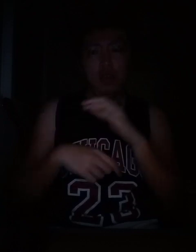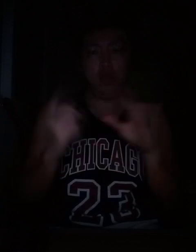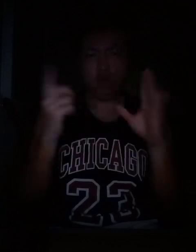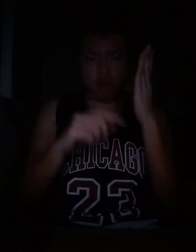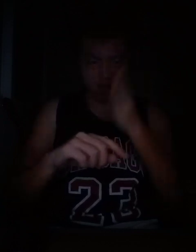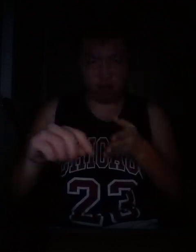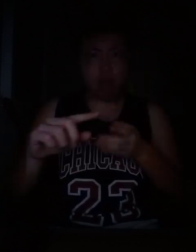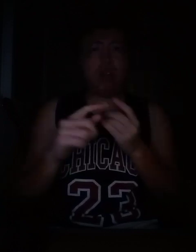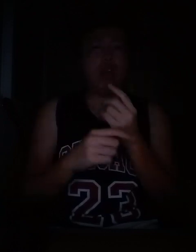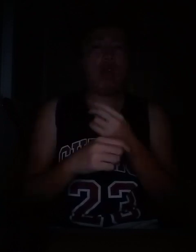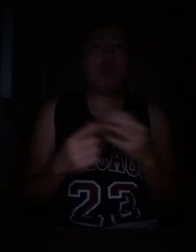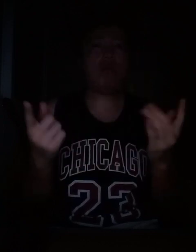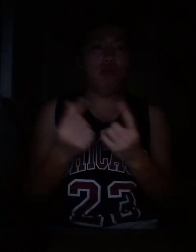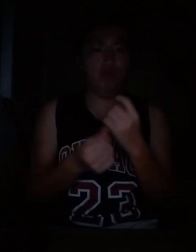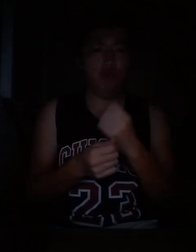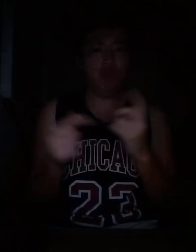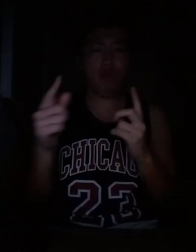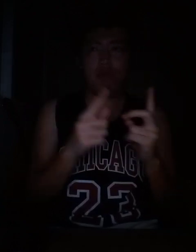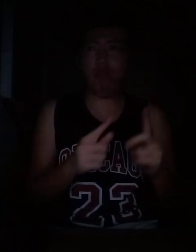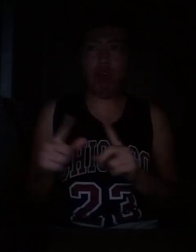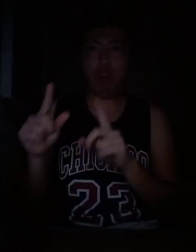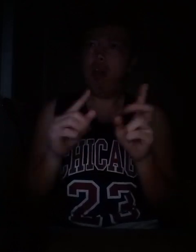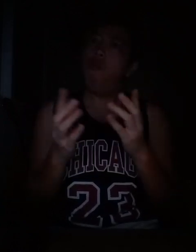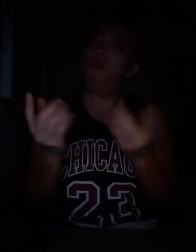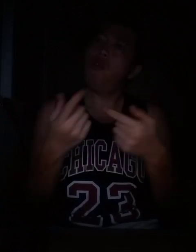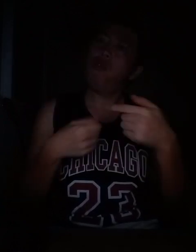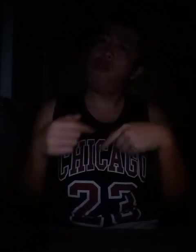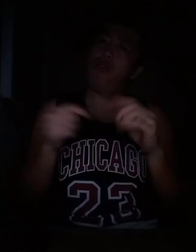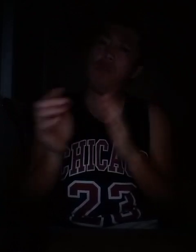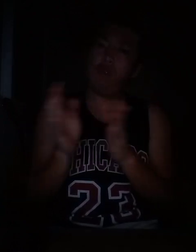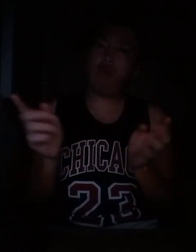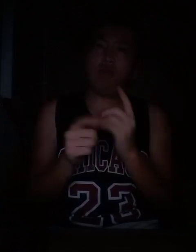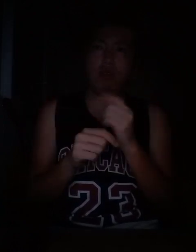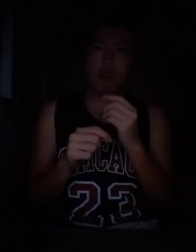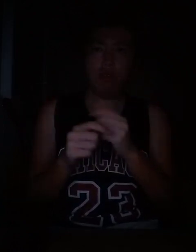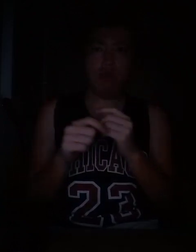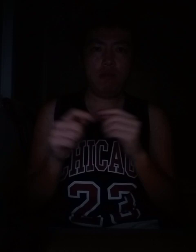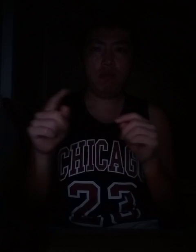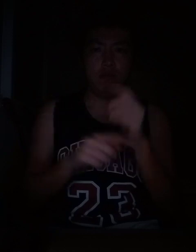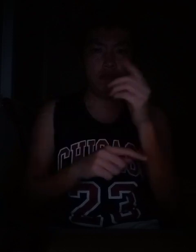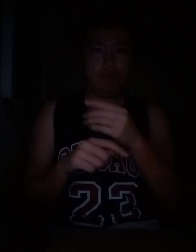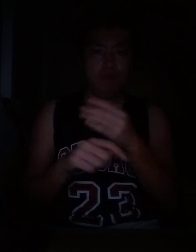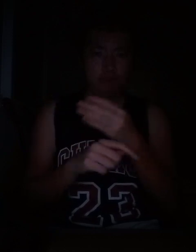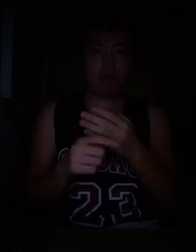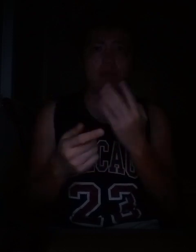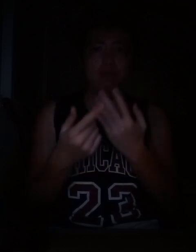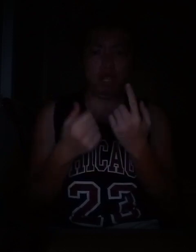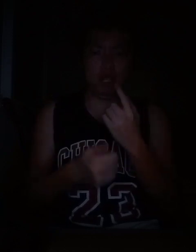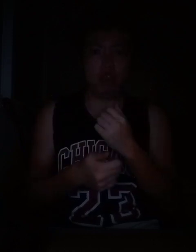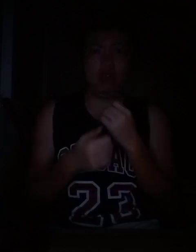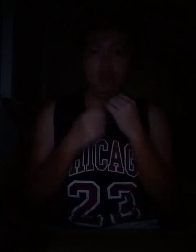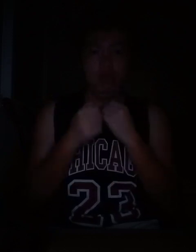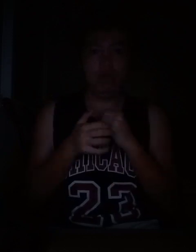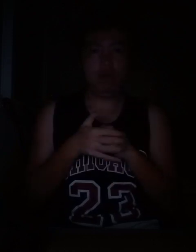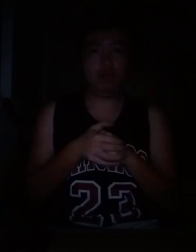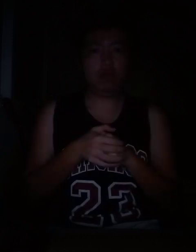자제와 교권보호위원회 결정사항 변경 등을 요구했다는 교권 침해 신고가 접수됐습니다. 또